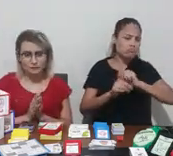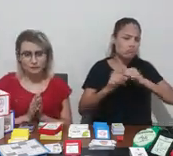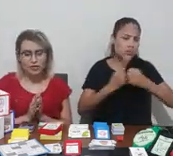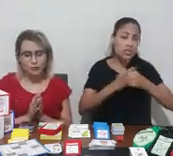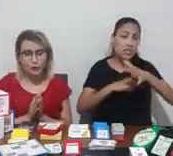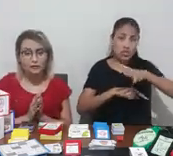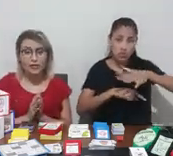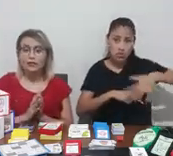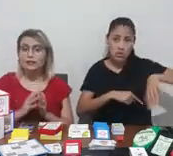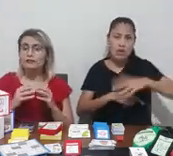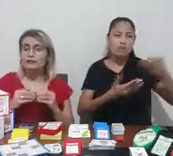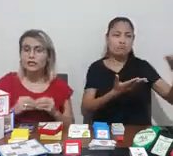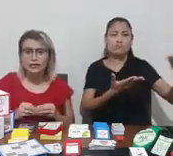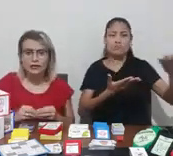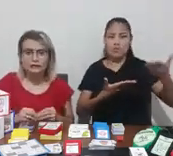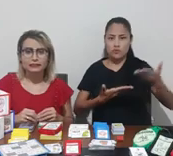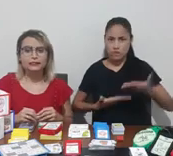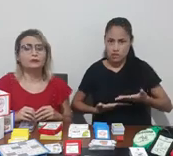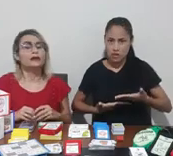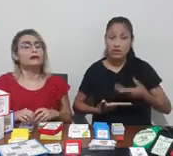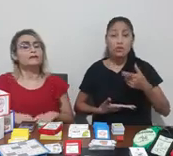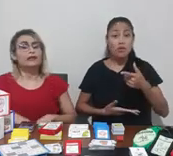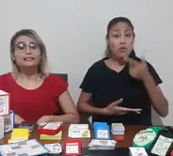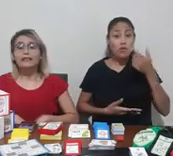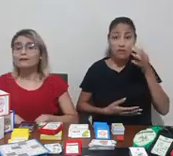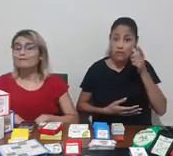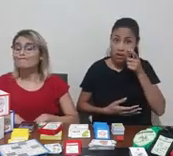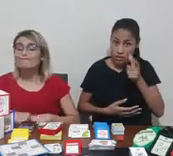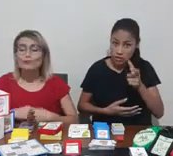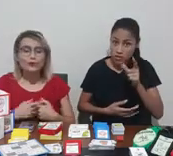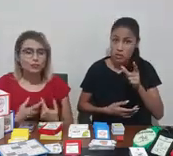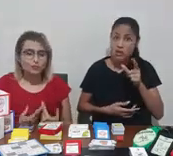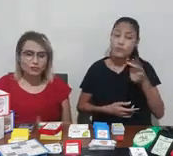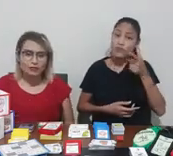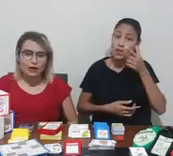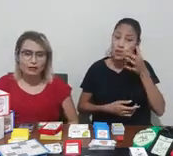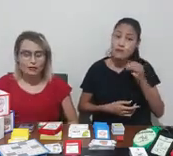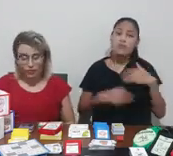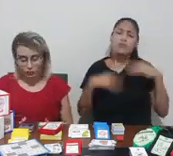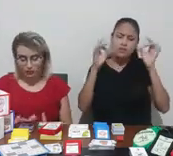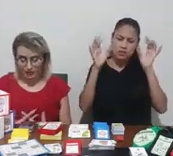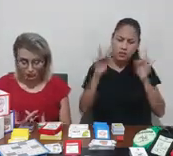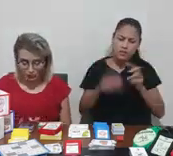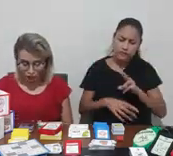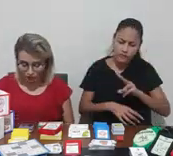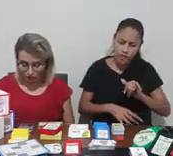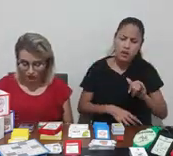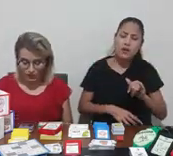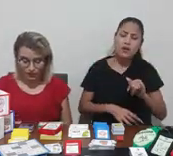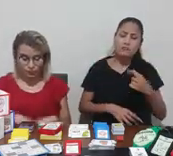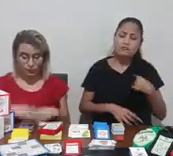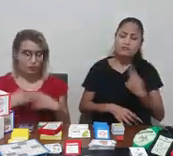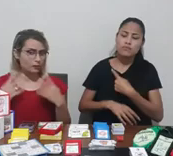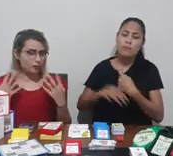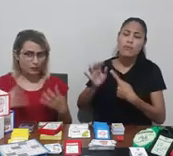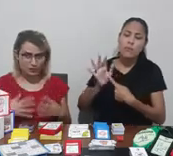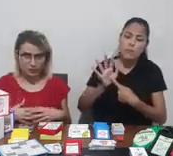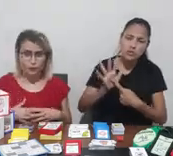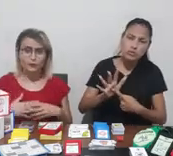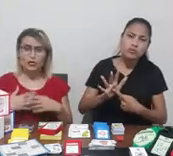convidada, tá bom? Então fique ligadinho, vai ser muito especial e a gente vai estar mostrando para vocês toda